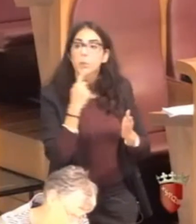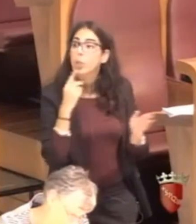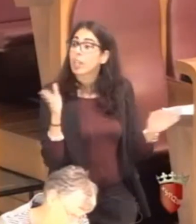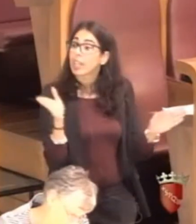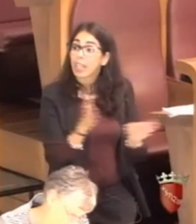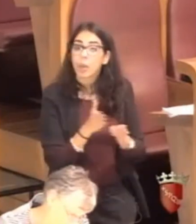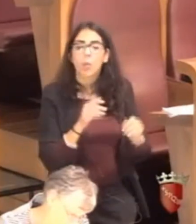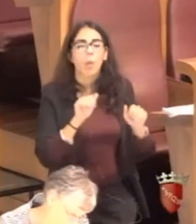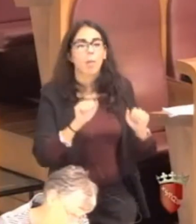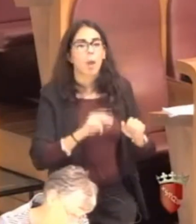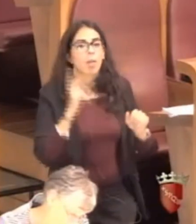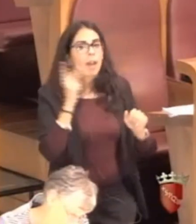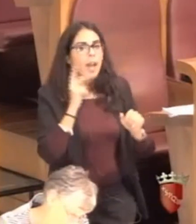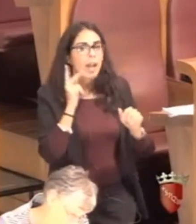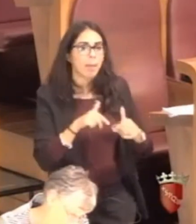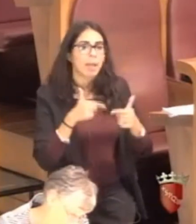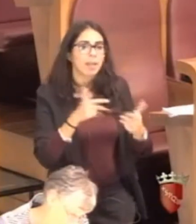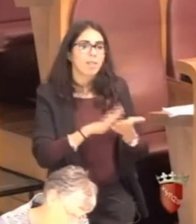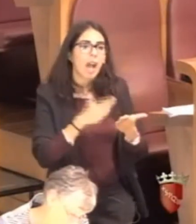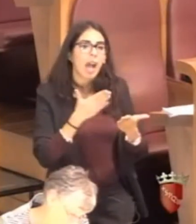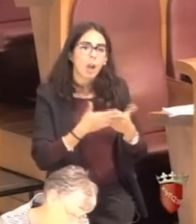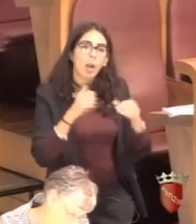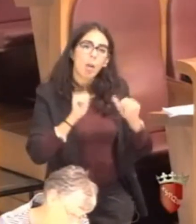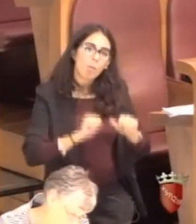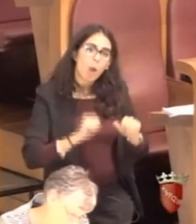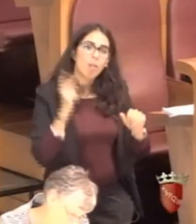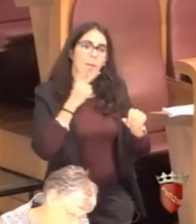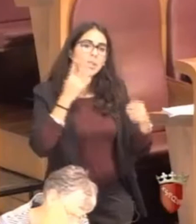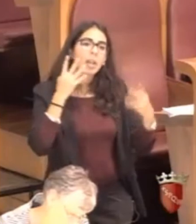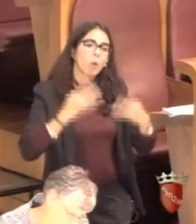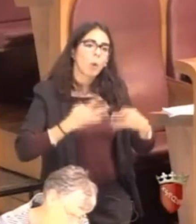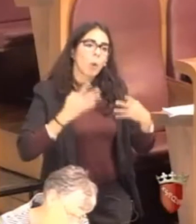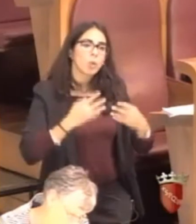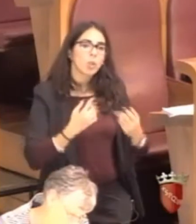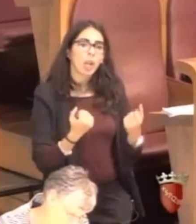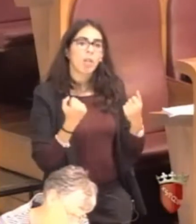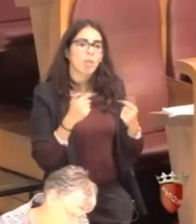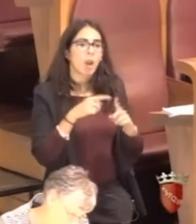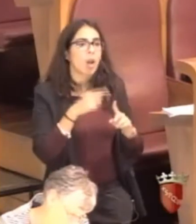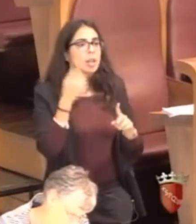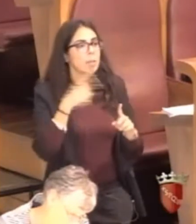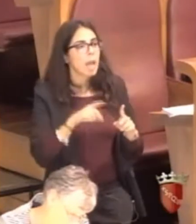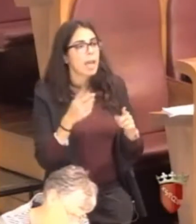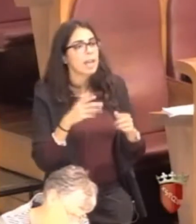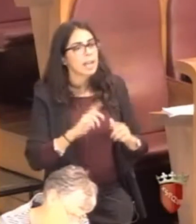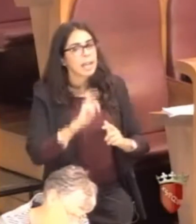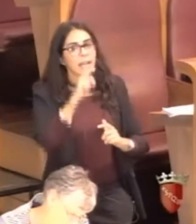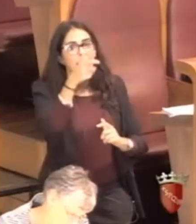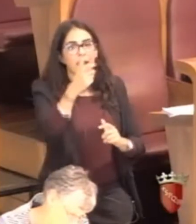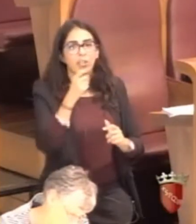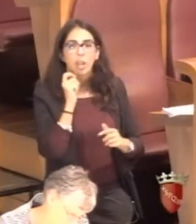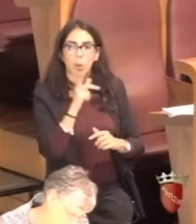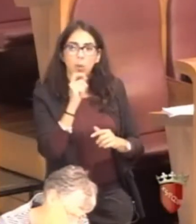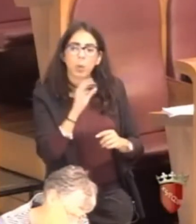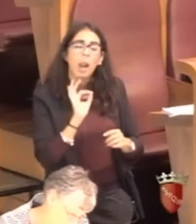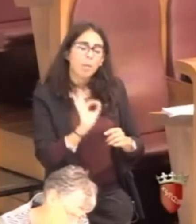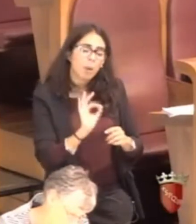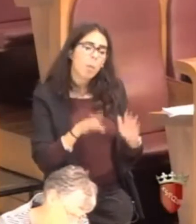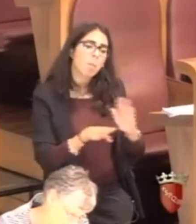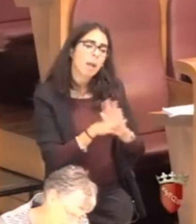valore e avere una funzione in ambito di crescita culturale, partendo proprio dalla commissione